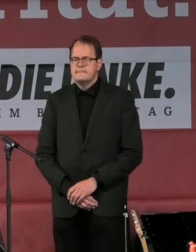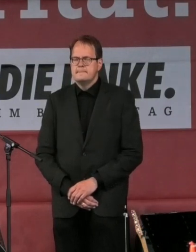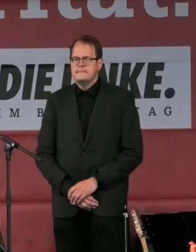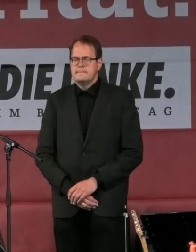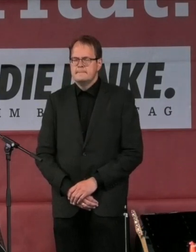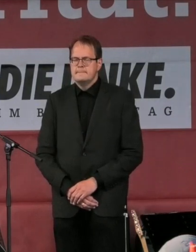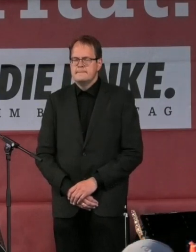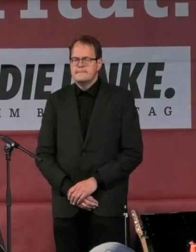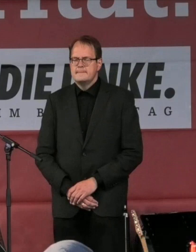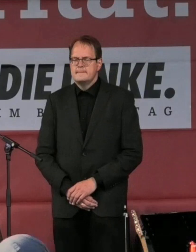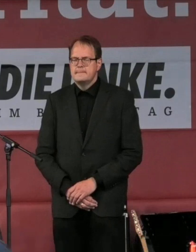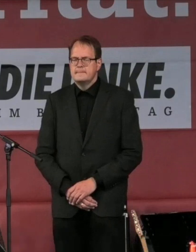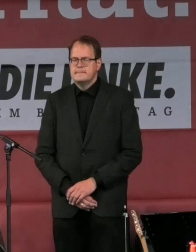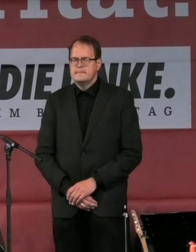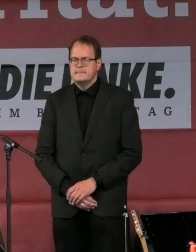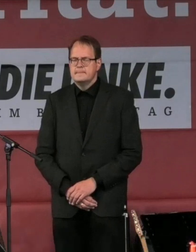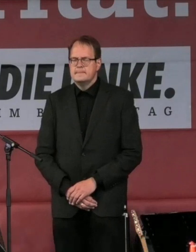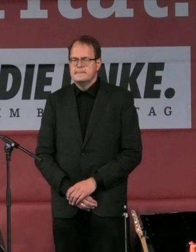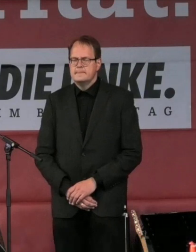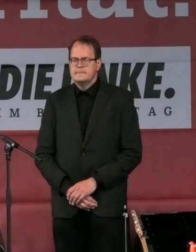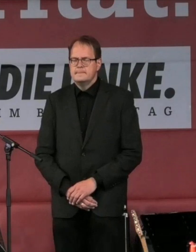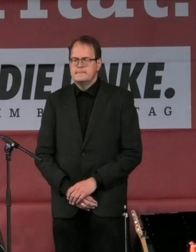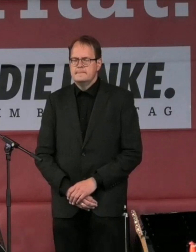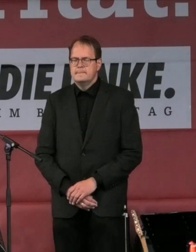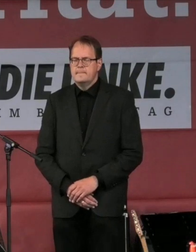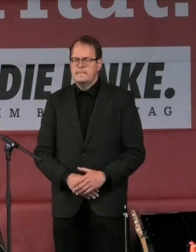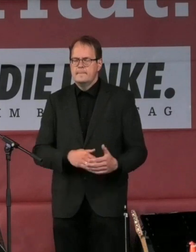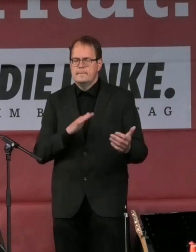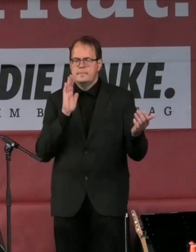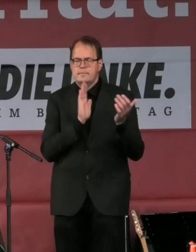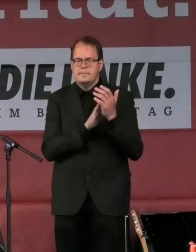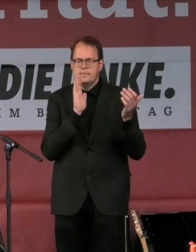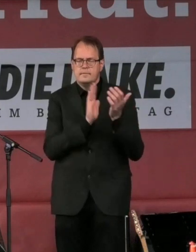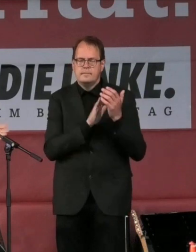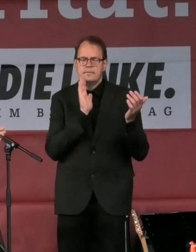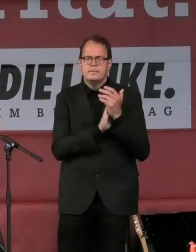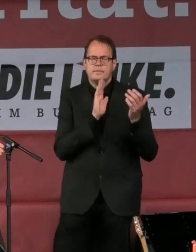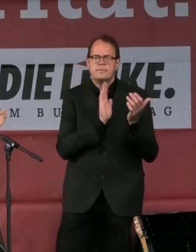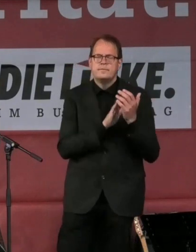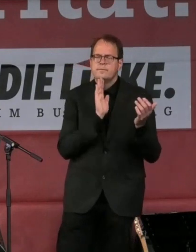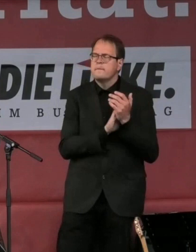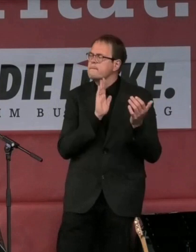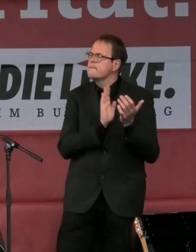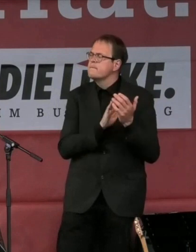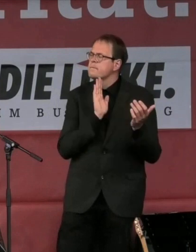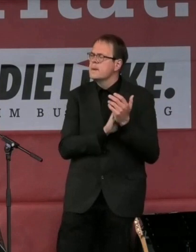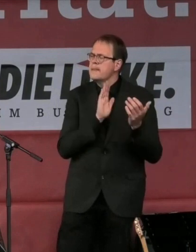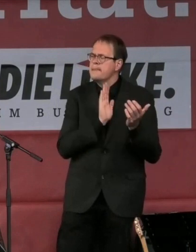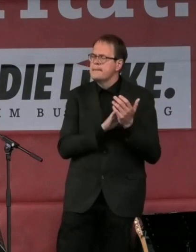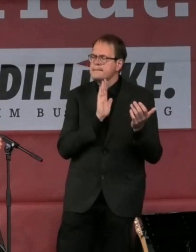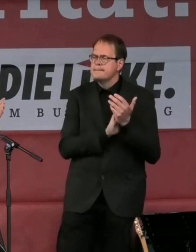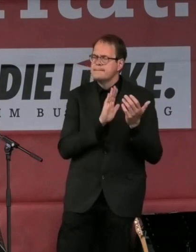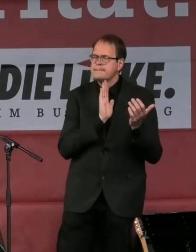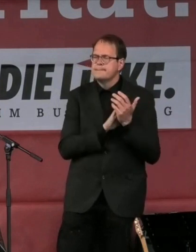es nicht geben wer sowas vorantreibt er ist wahnwitzig das muss gestoppt werden wir brauchen keine digitalen